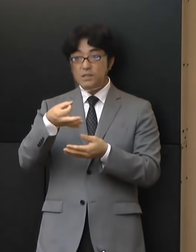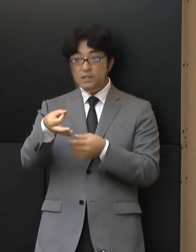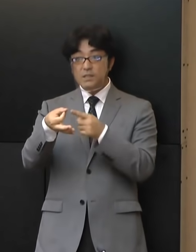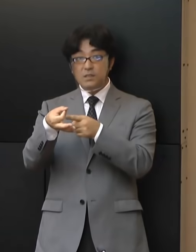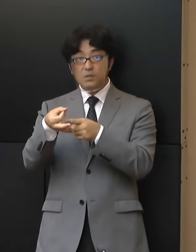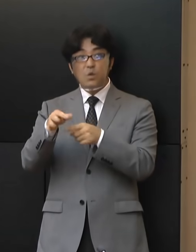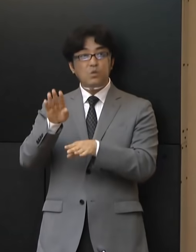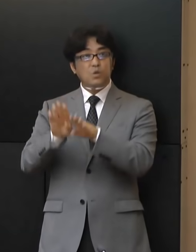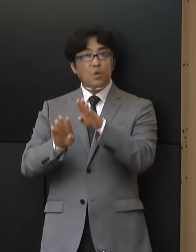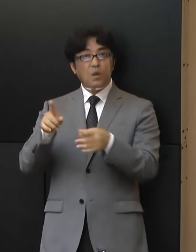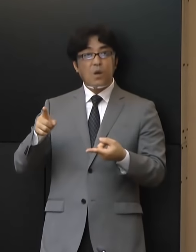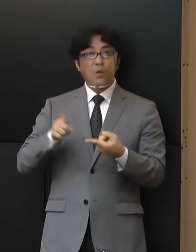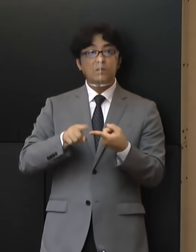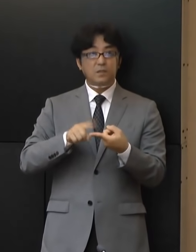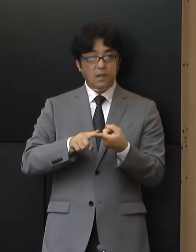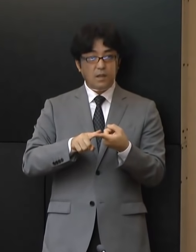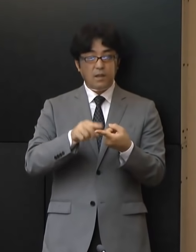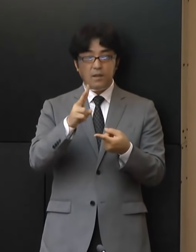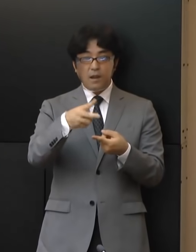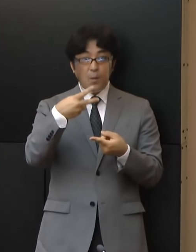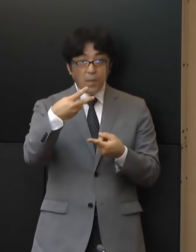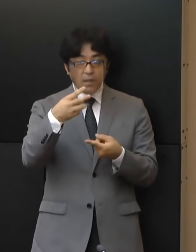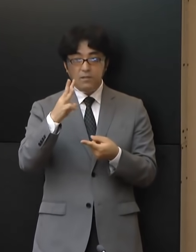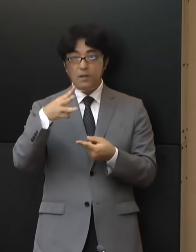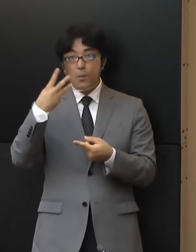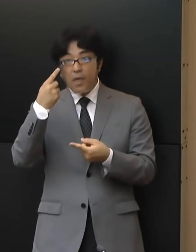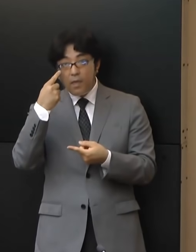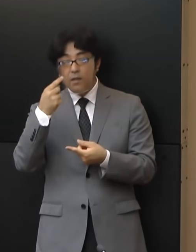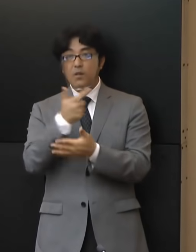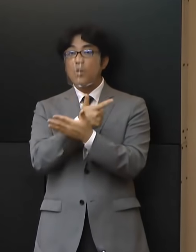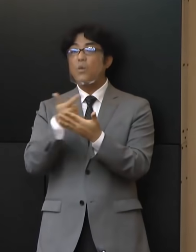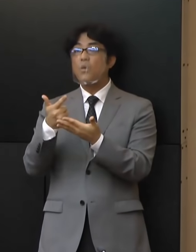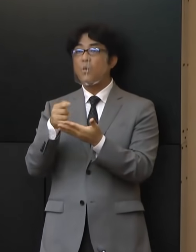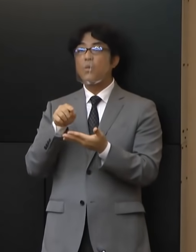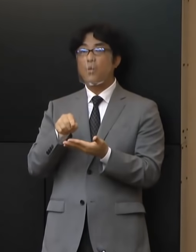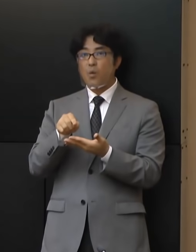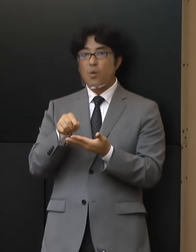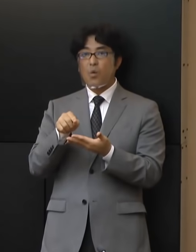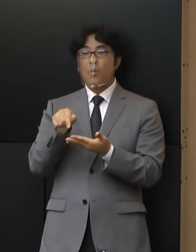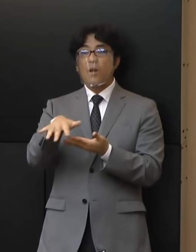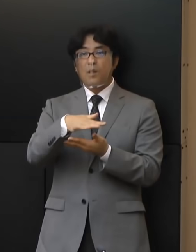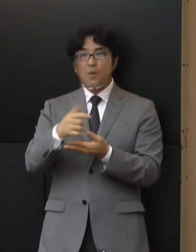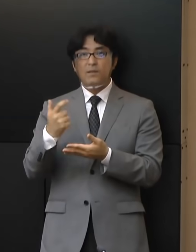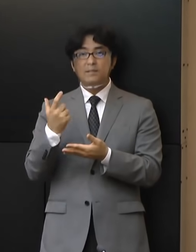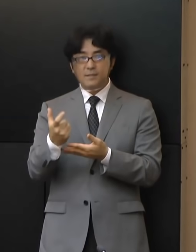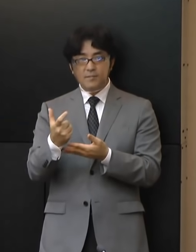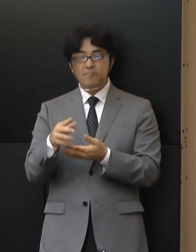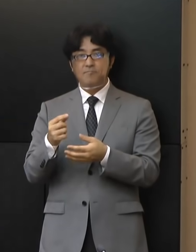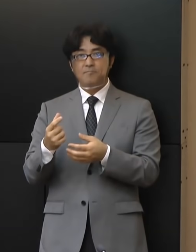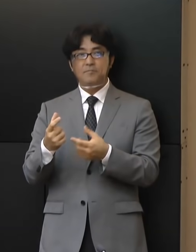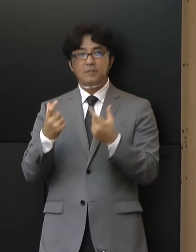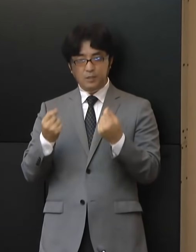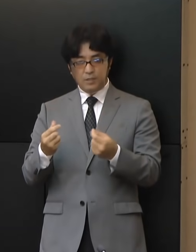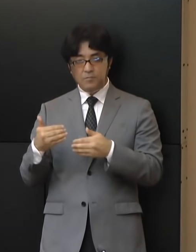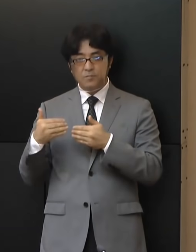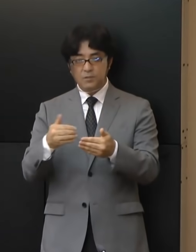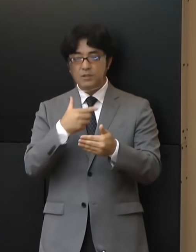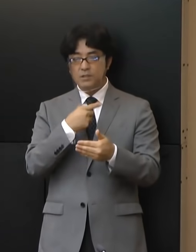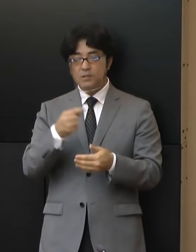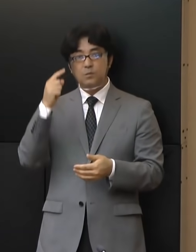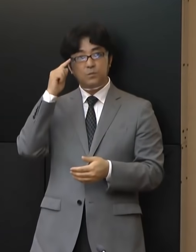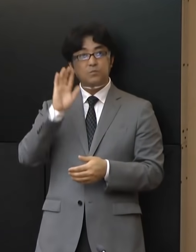て、これからどのような第2第3の、展開を打っていくかということをまさに、しっかり、進めていきたいというふうに思います。それから、